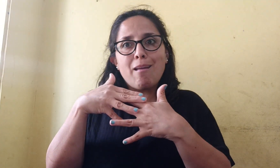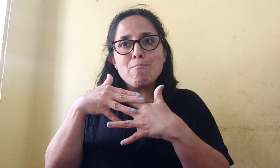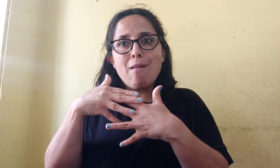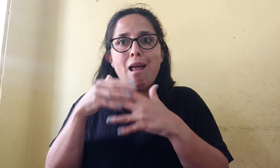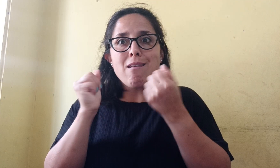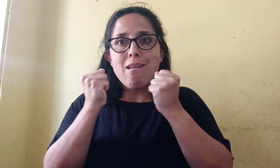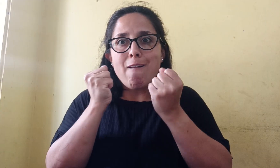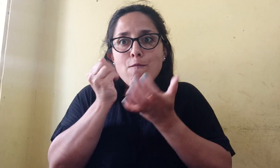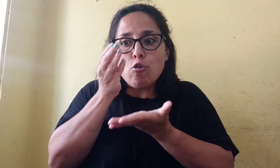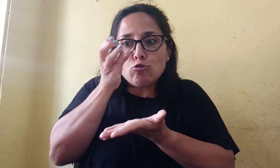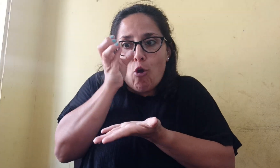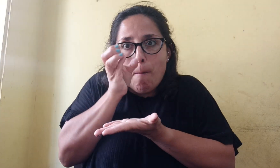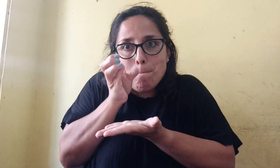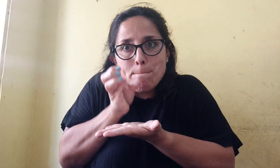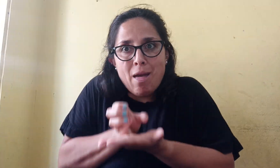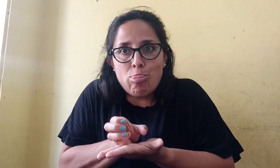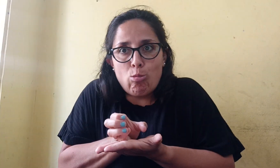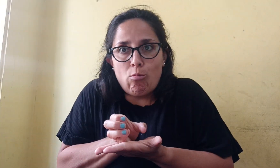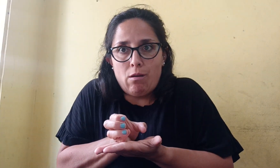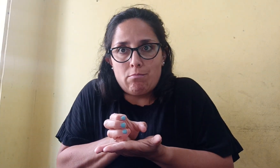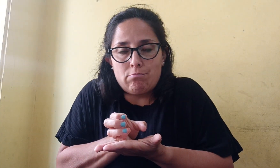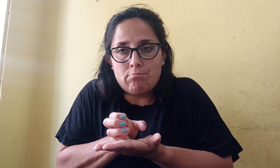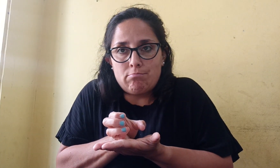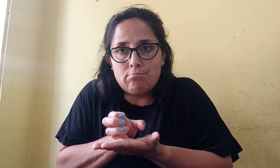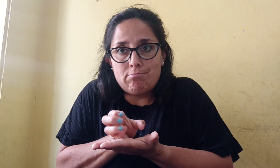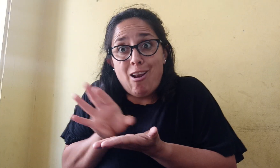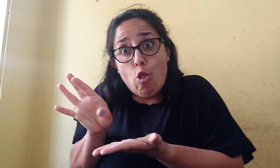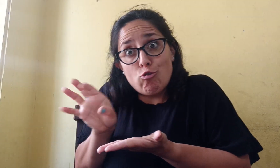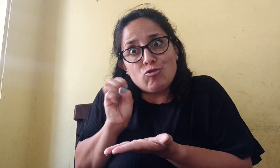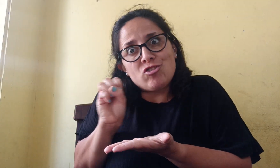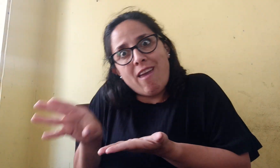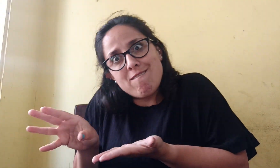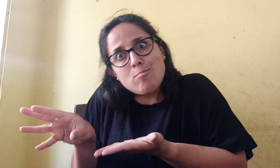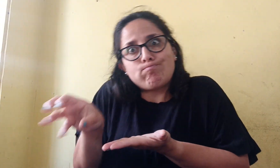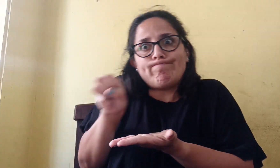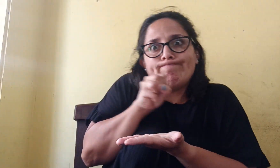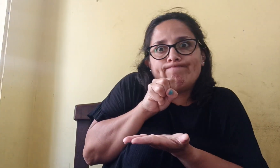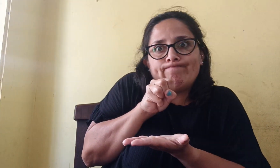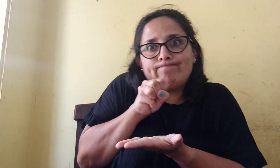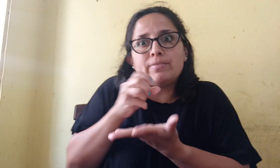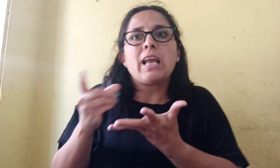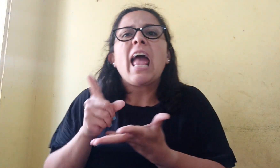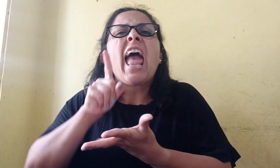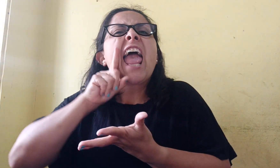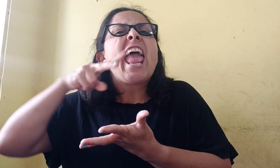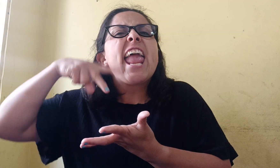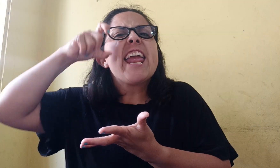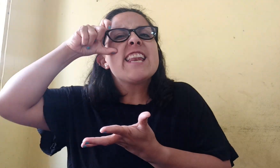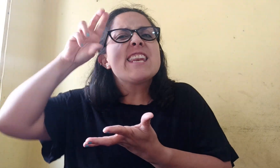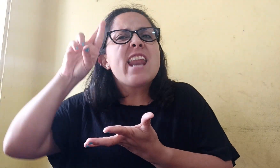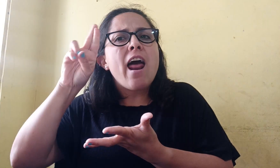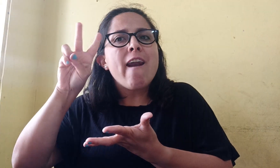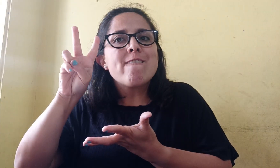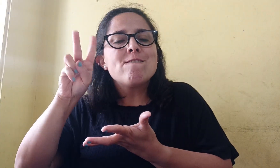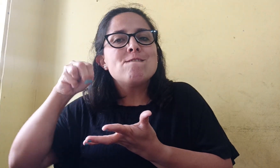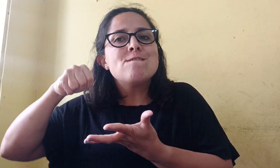la médula primero, ¿sí? O sea que inervan distintas partes del cuerpo. Cuando hablo